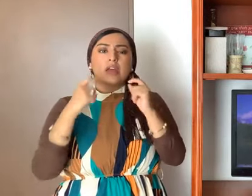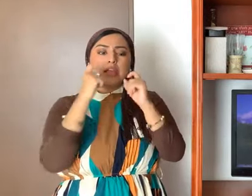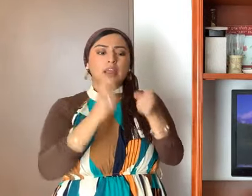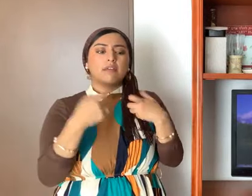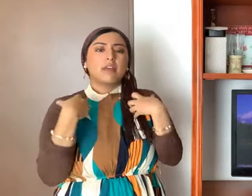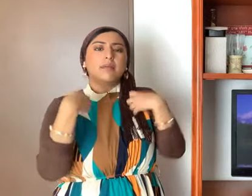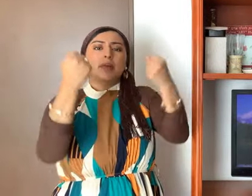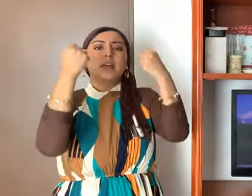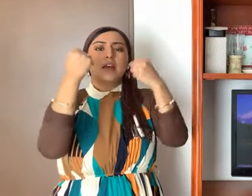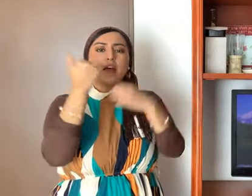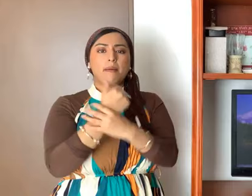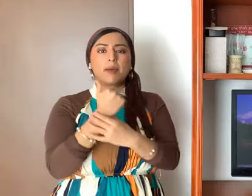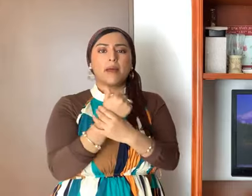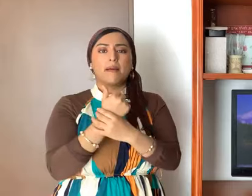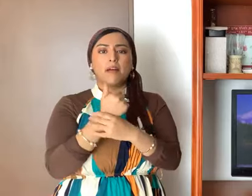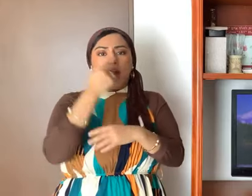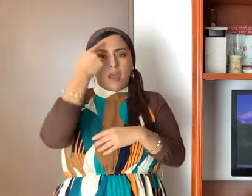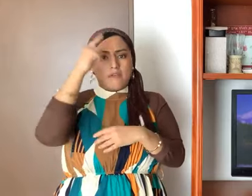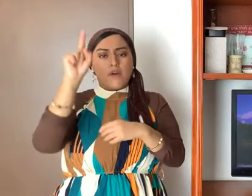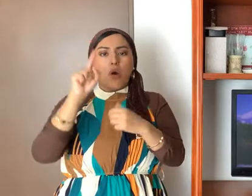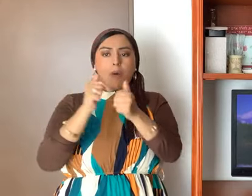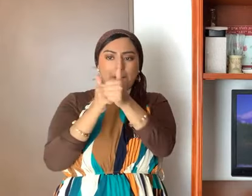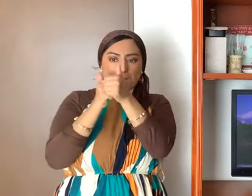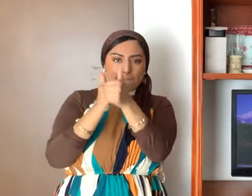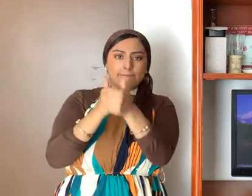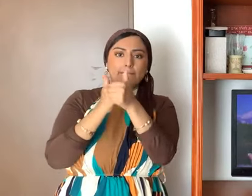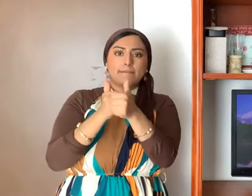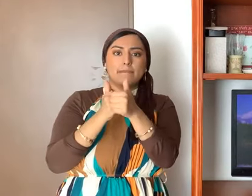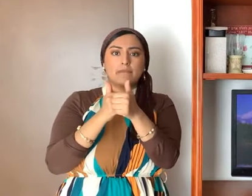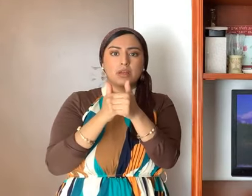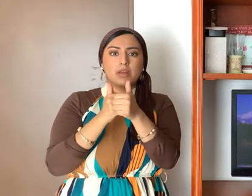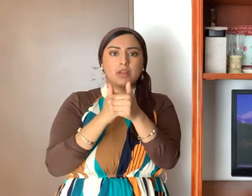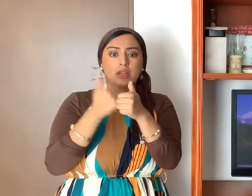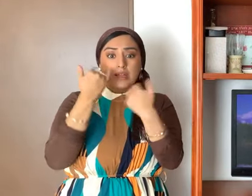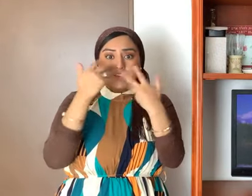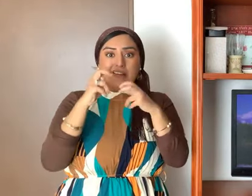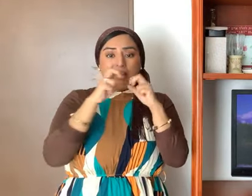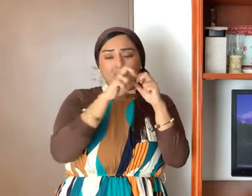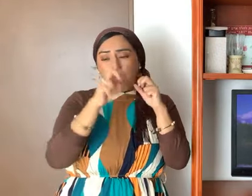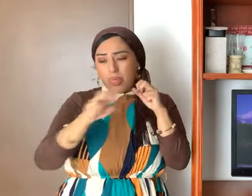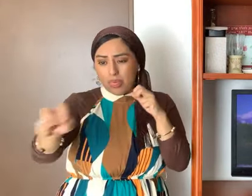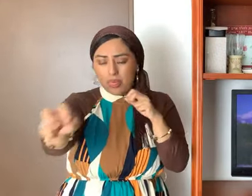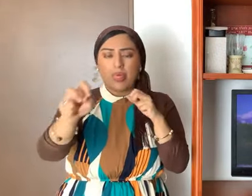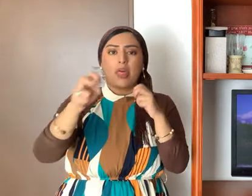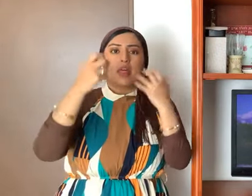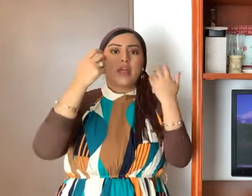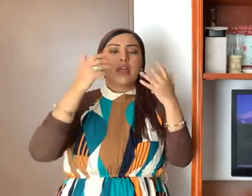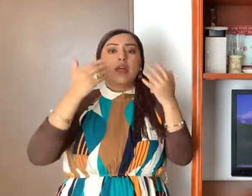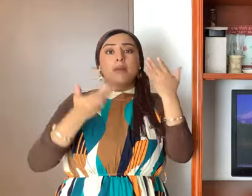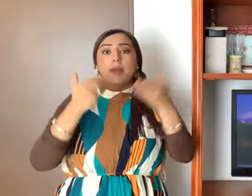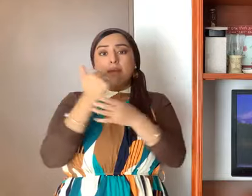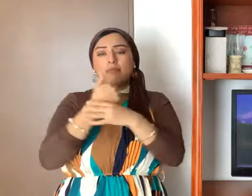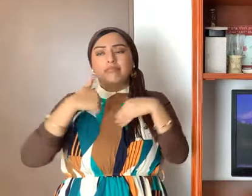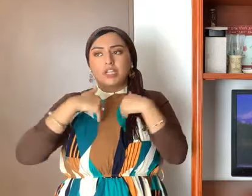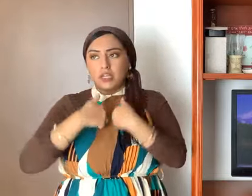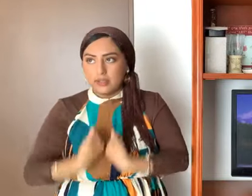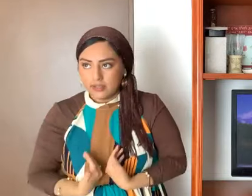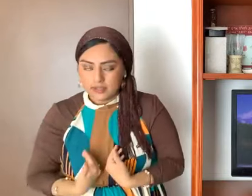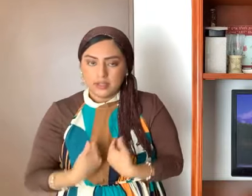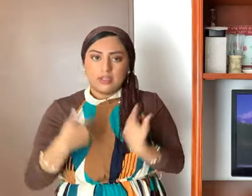a Abraham para perseverar si ya había hecho un viaje largo? Probablemente ya estaba